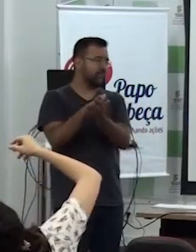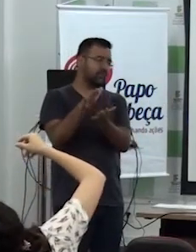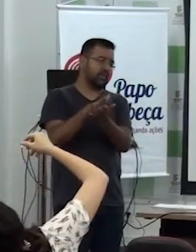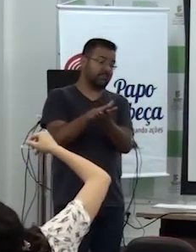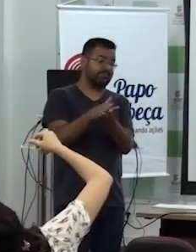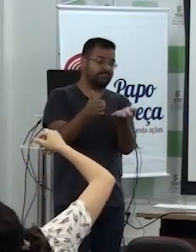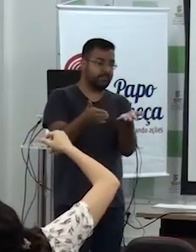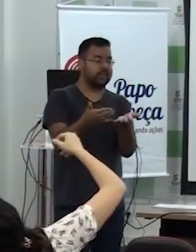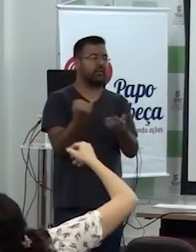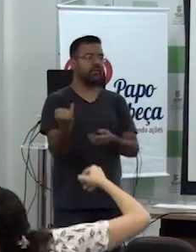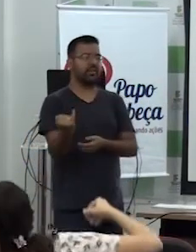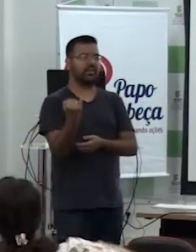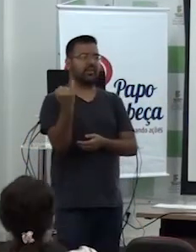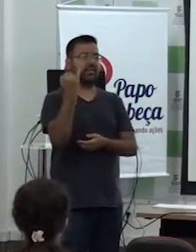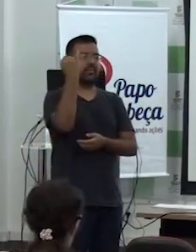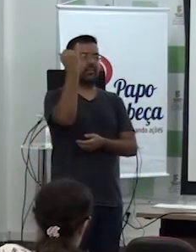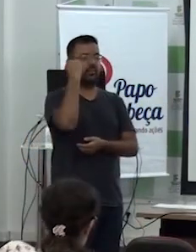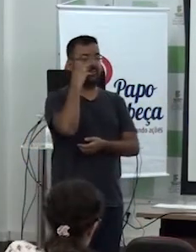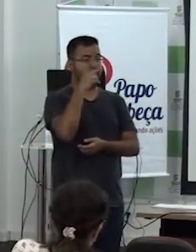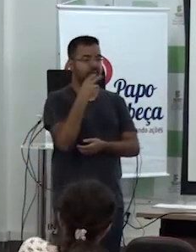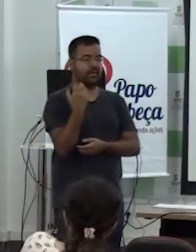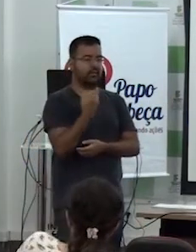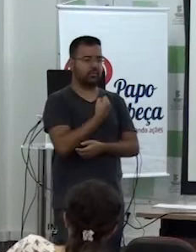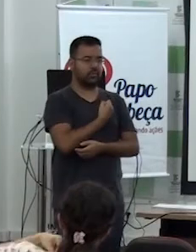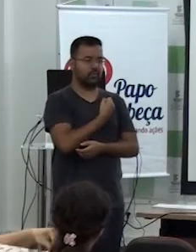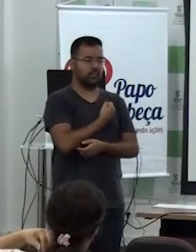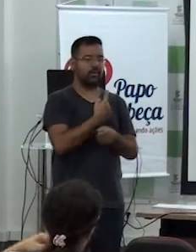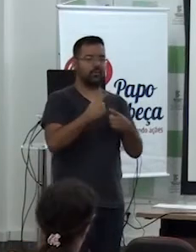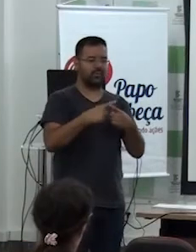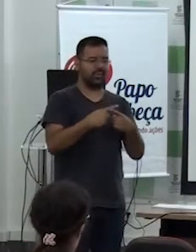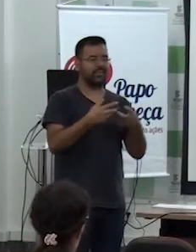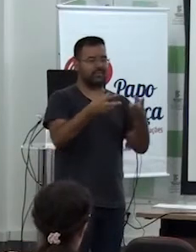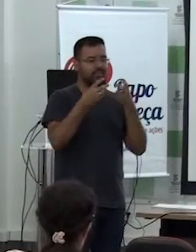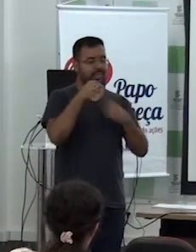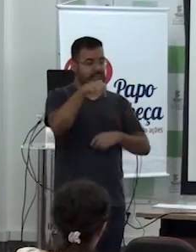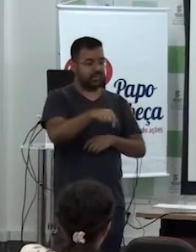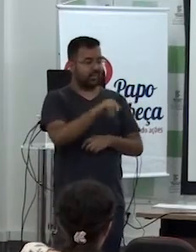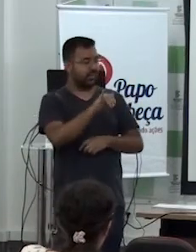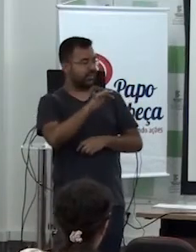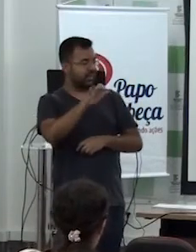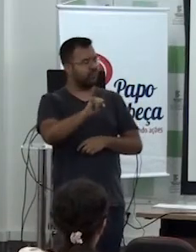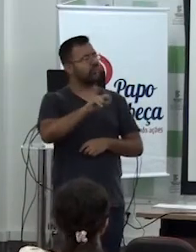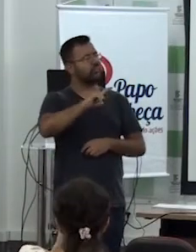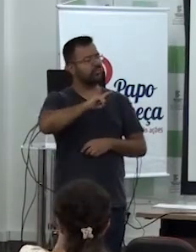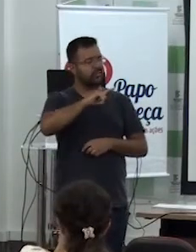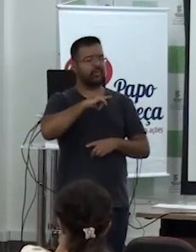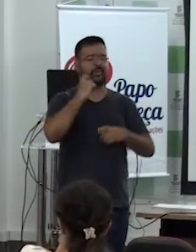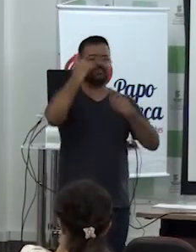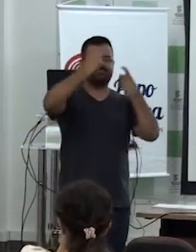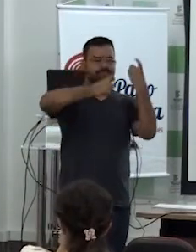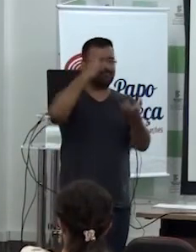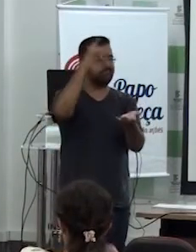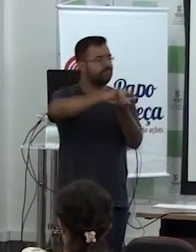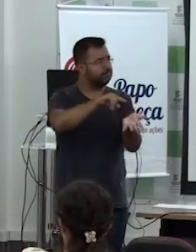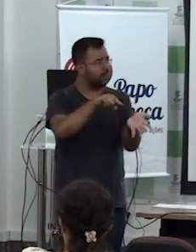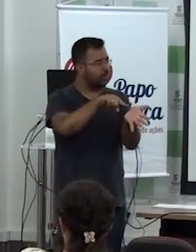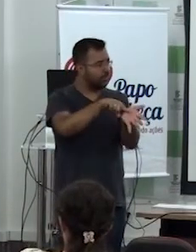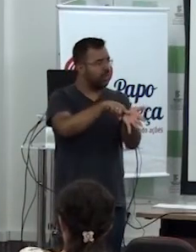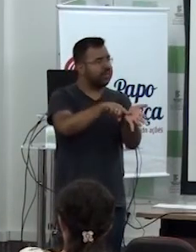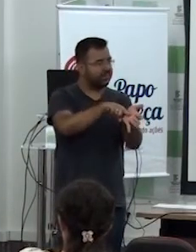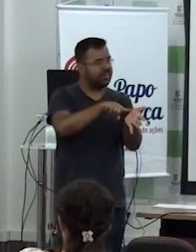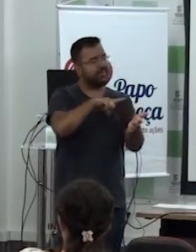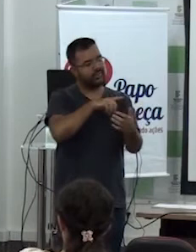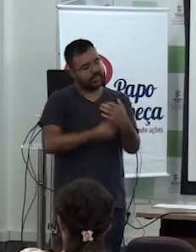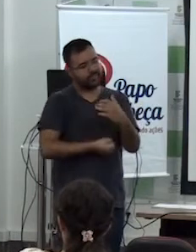quer dizer, é importante a gente dar ênfase a esses números, né, para a gente ver que a nossa instituição é uma unidade do IFES que tem